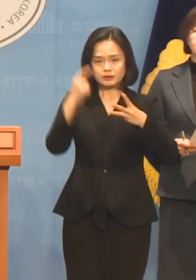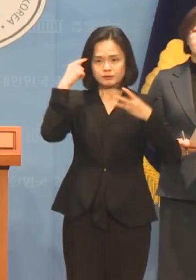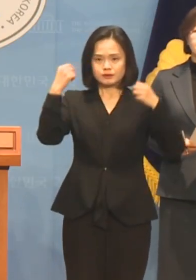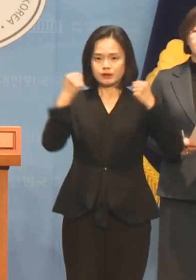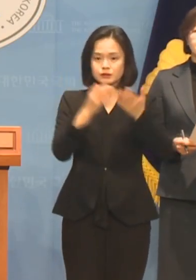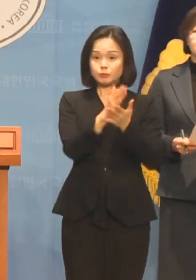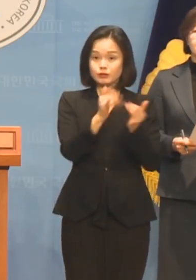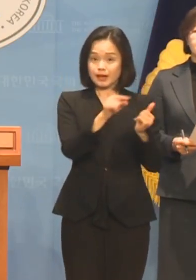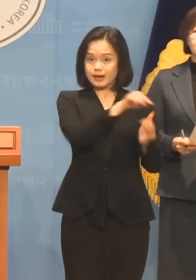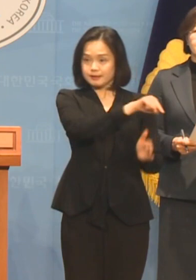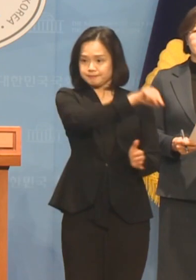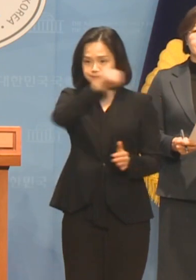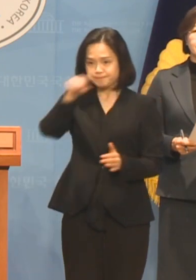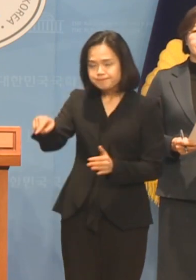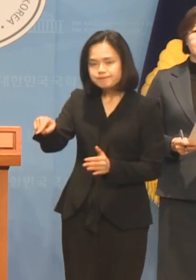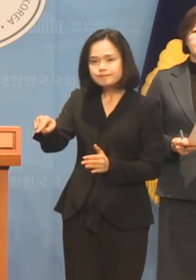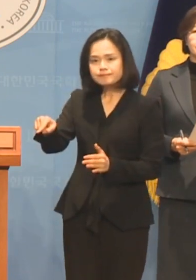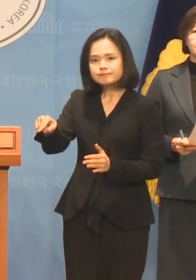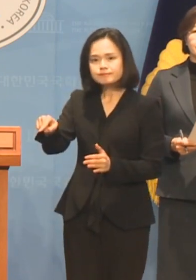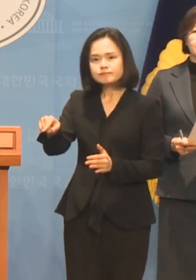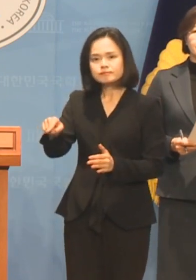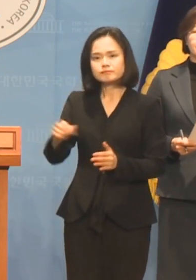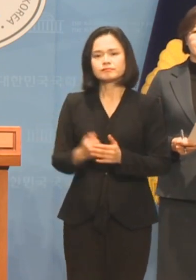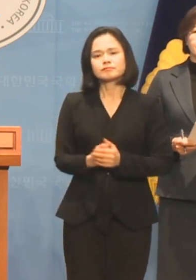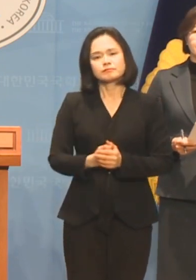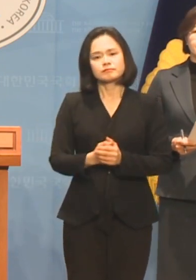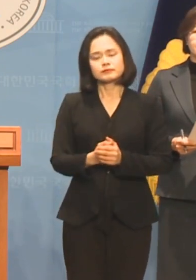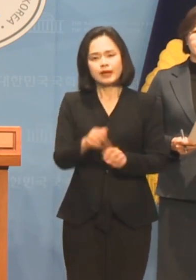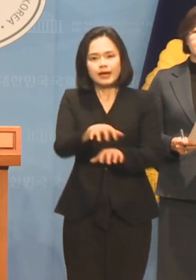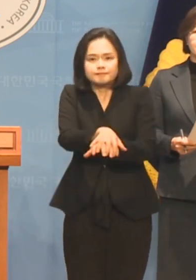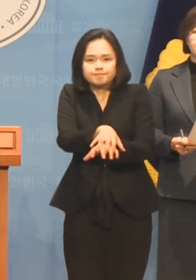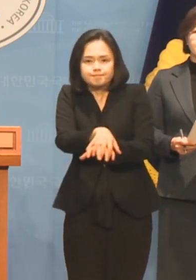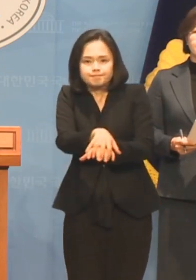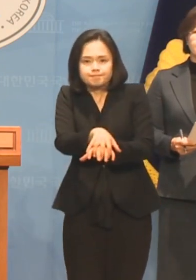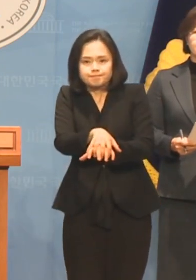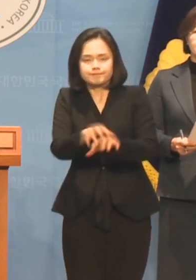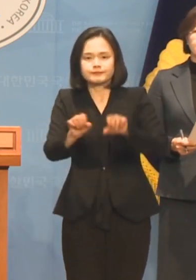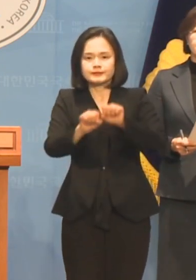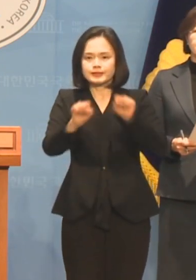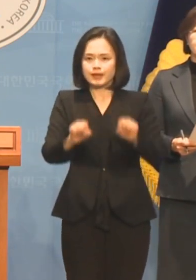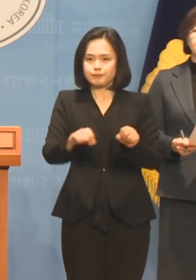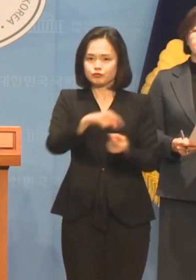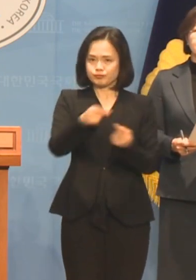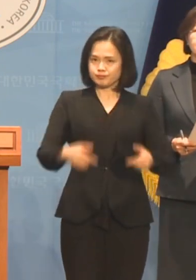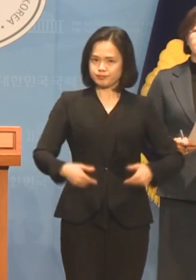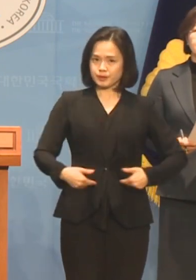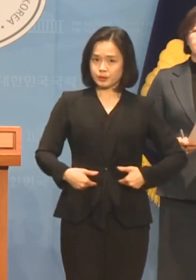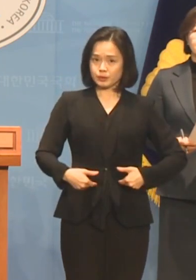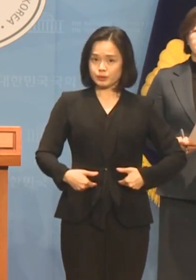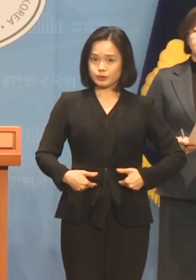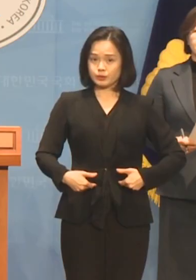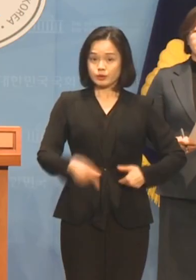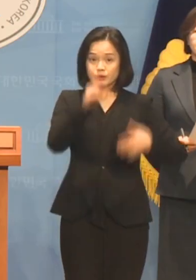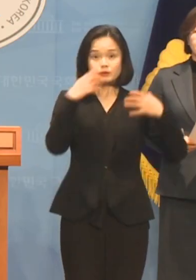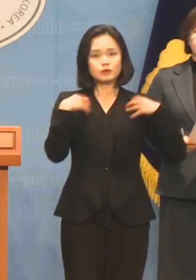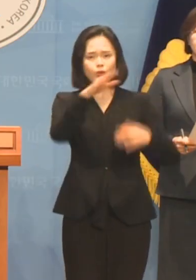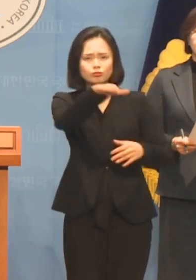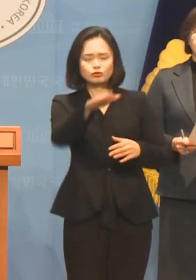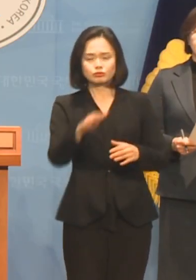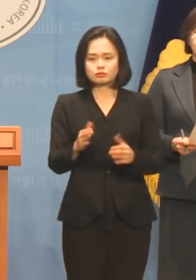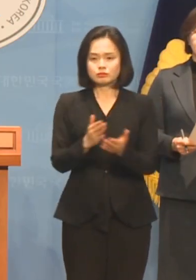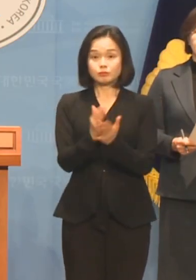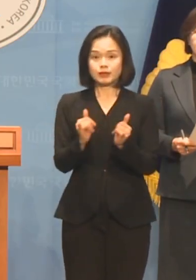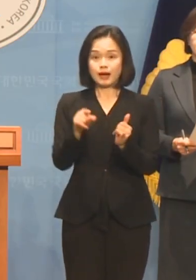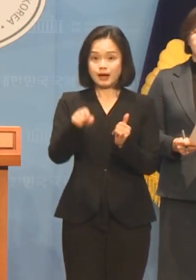전문가 개입을 위한 체계 마련 및 실무 협의체 구성입니다. 정부는 훈련된 정신건강 전문가들이